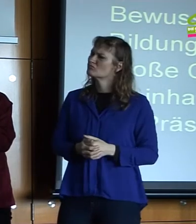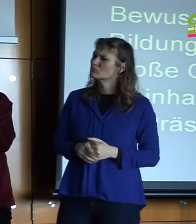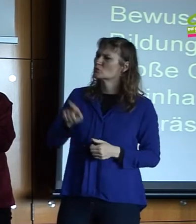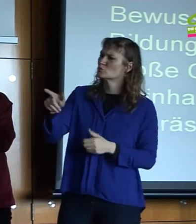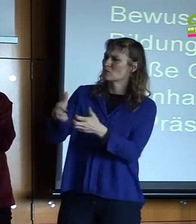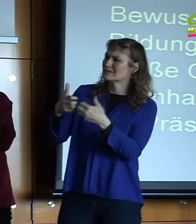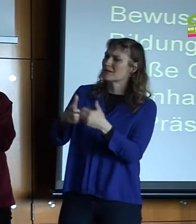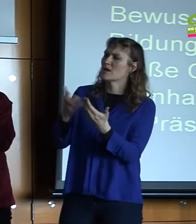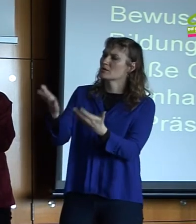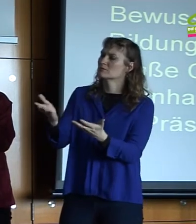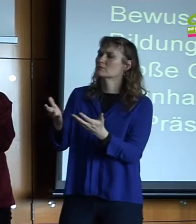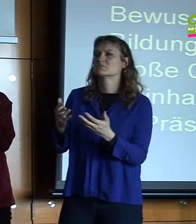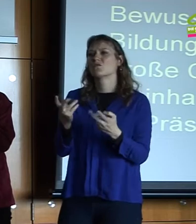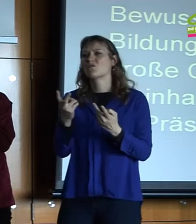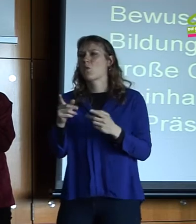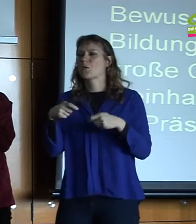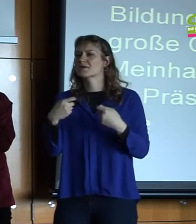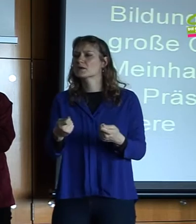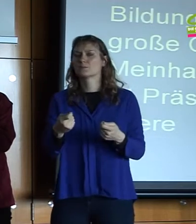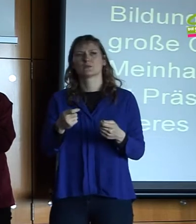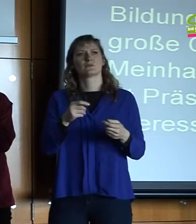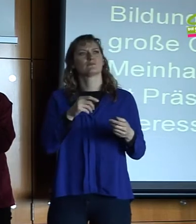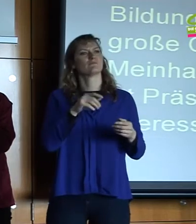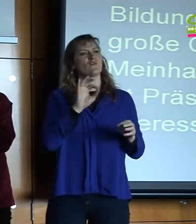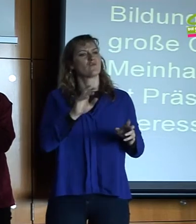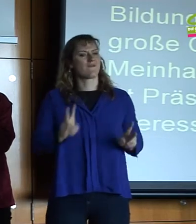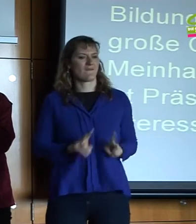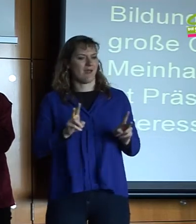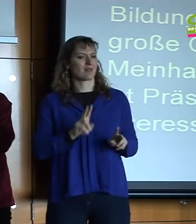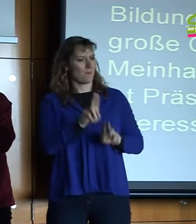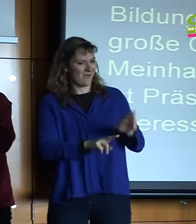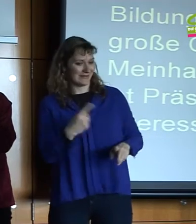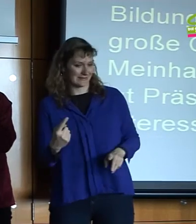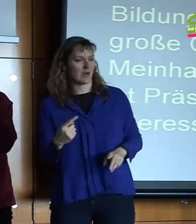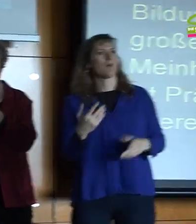Bogen spannen, wo es überall pflegende Angehörige gibt.